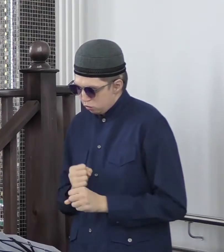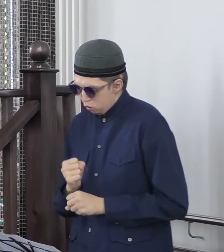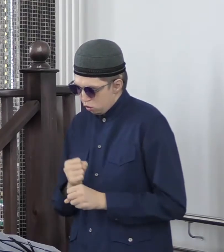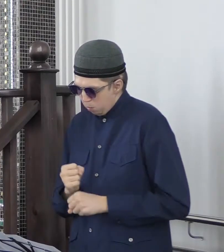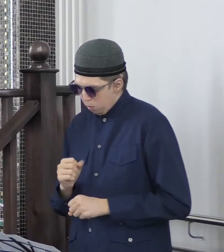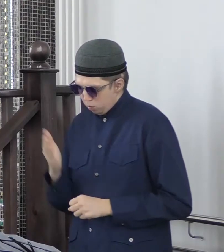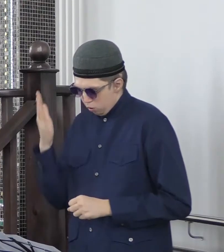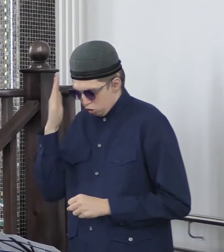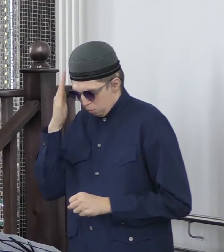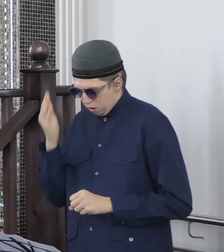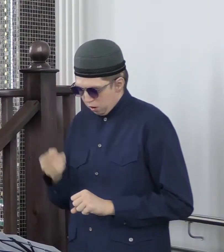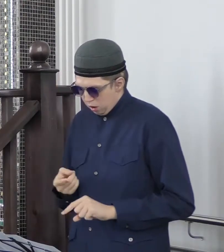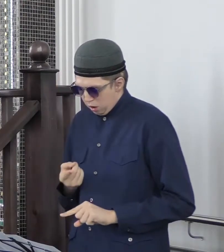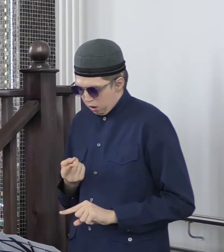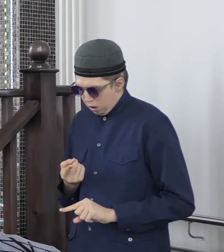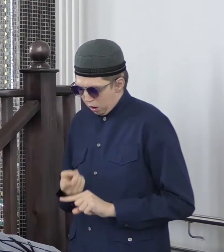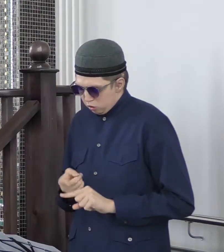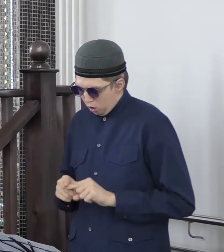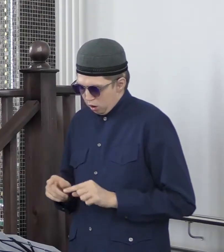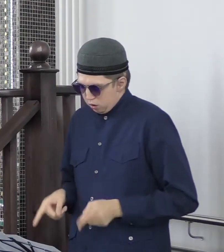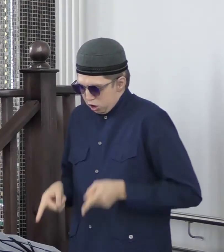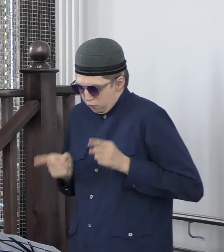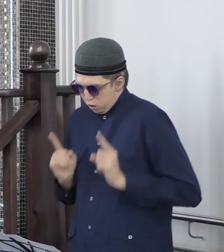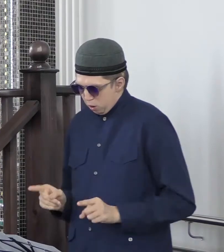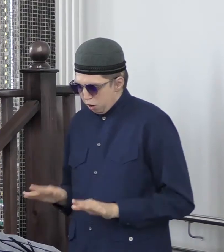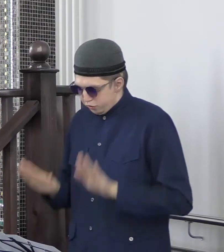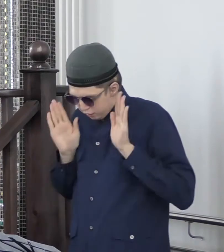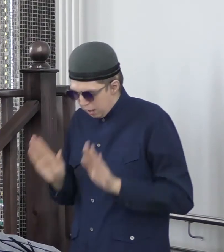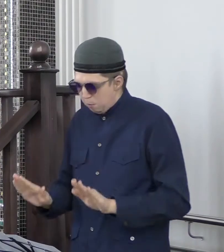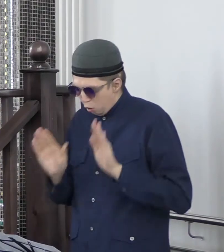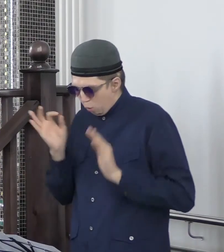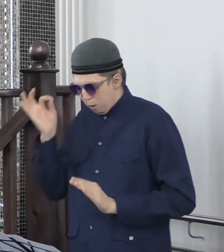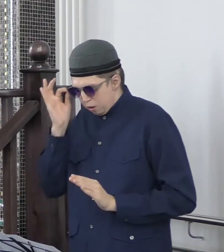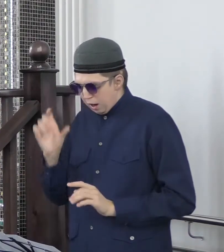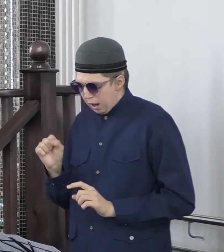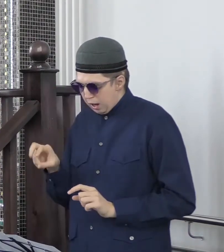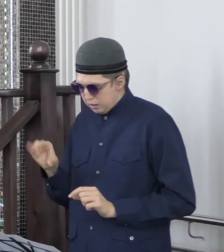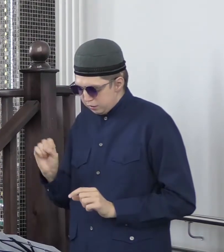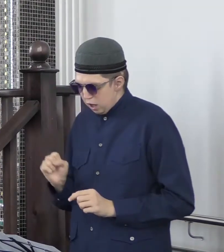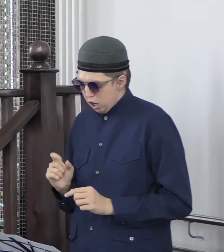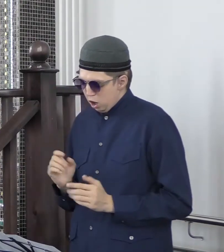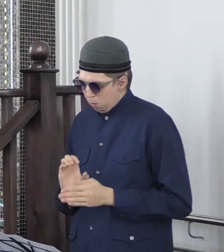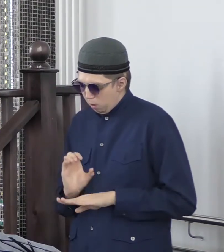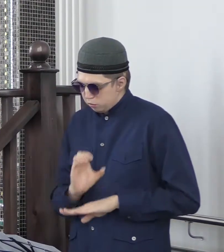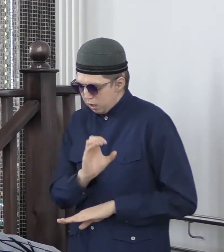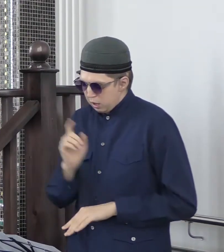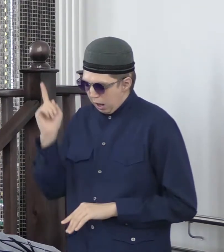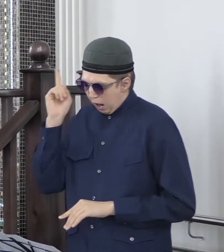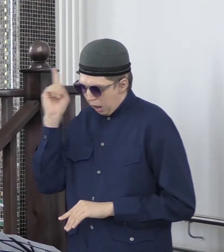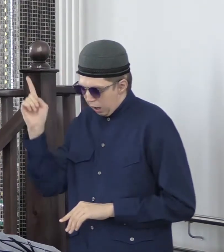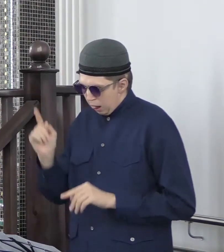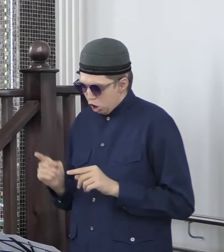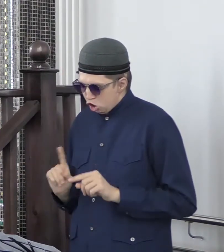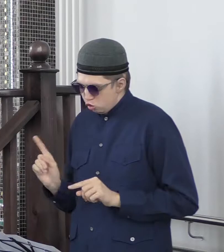abrik, şu şiyah ve yanında basıp duran vakitte İslam gibi Peygamberimiz gibi bütünsüde birleşti. Hem Peygamberimiz